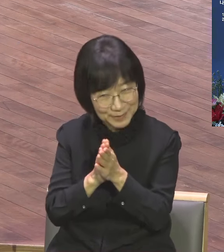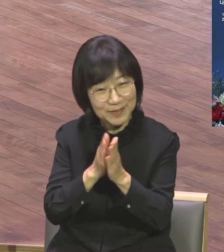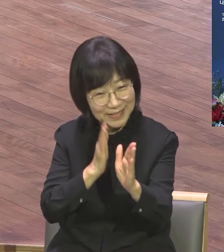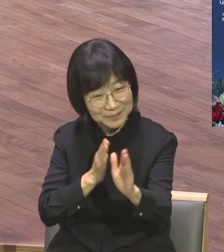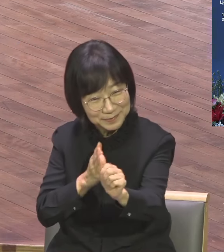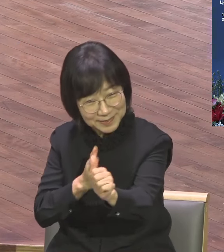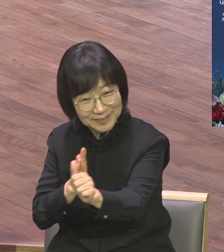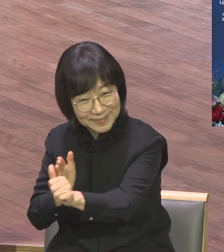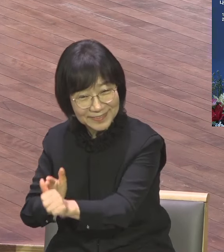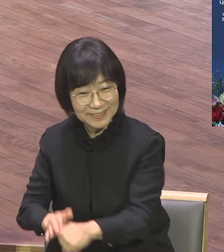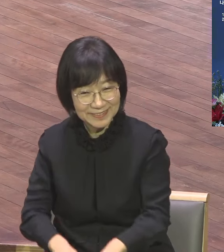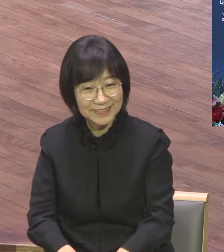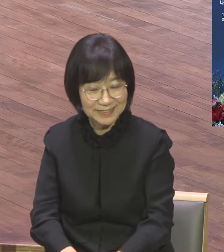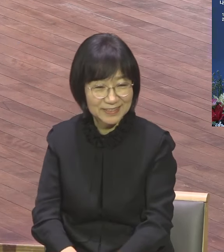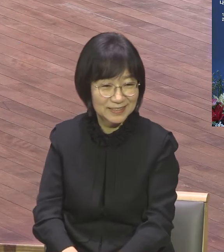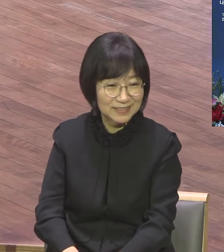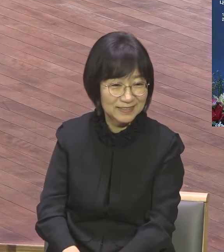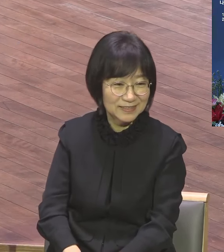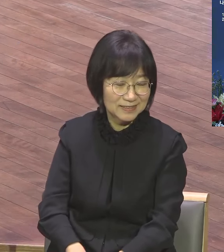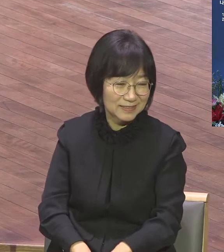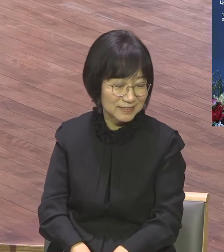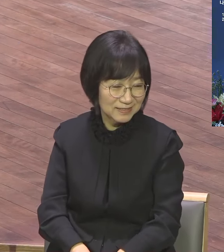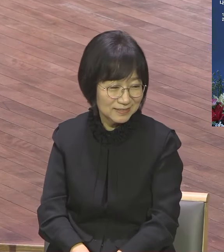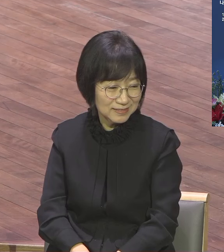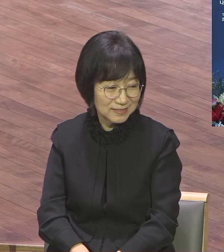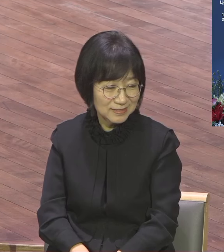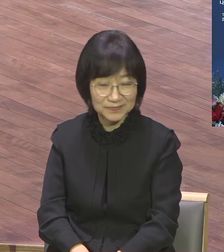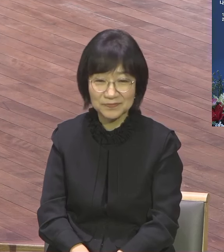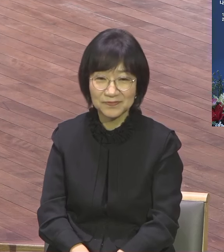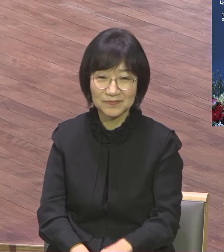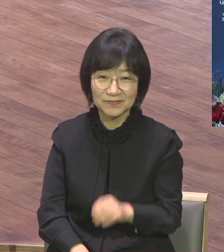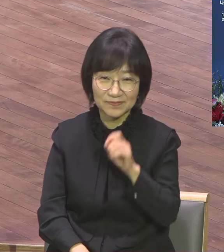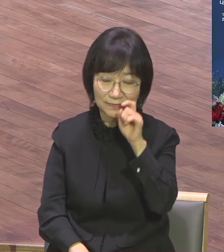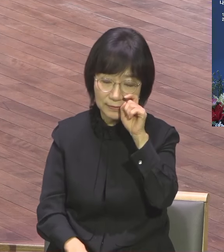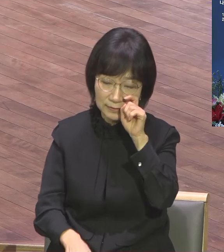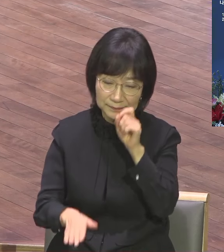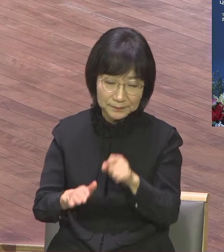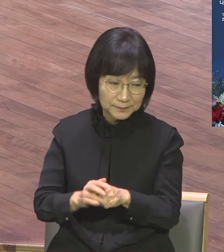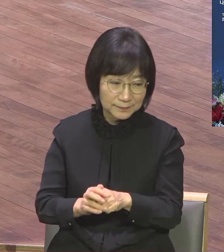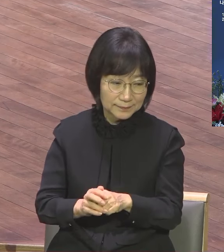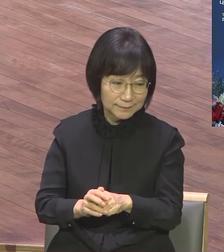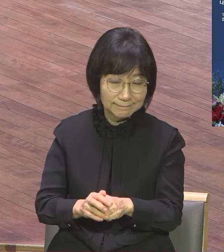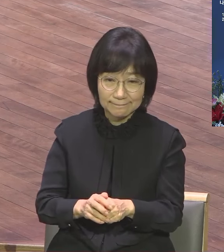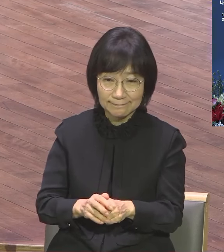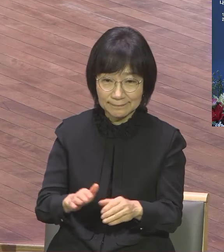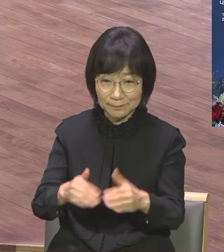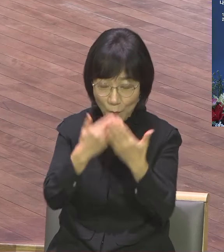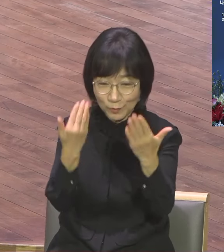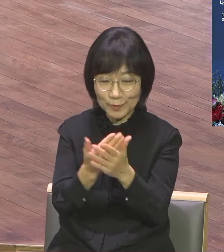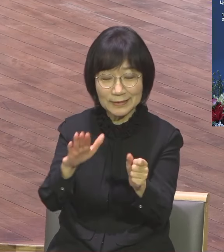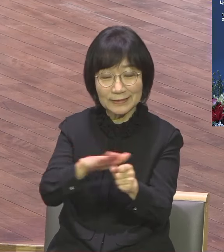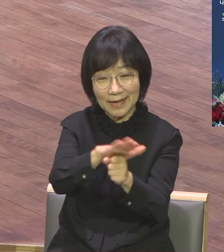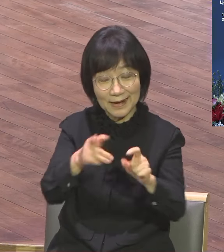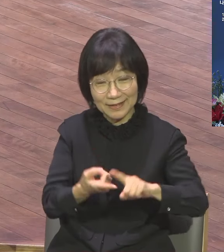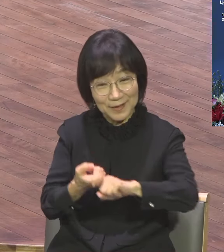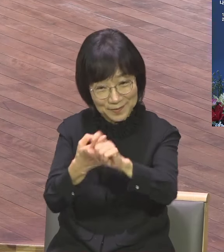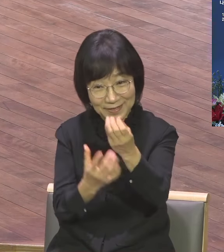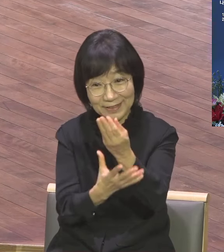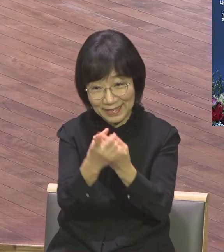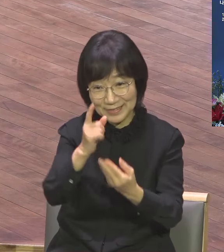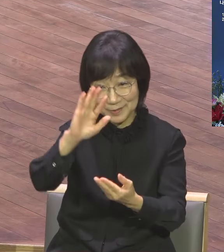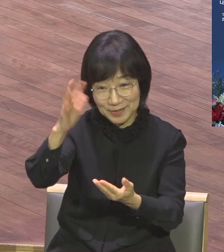만국을 기업으로 얻게 하는 이 사랑의 원리스 공동체 다 쓰임받기를 주님으로